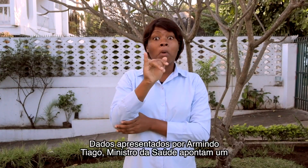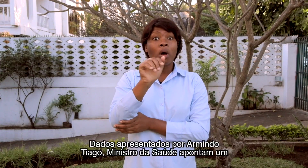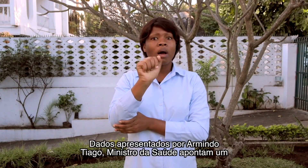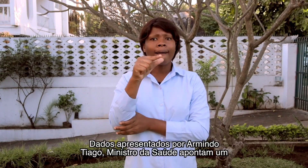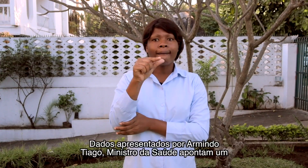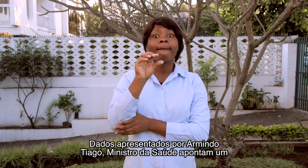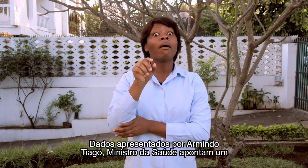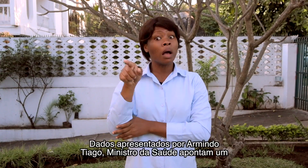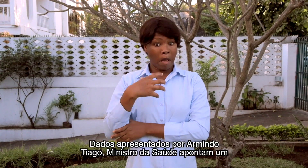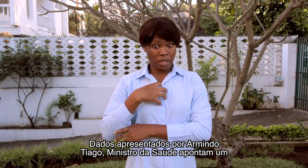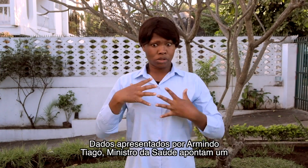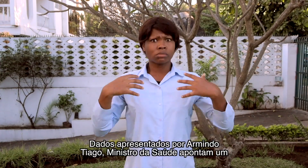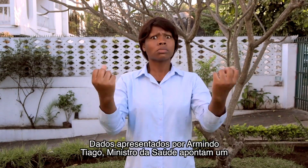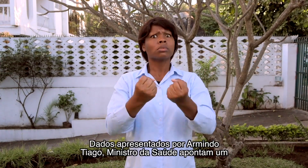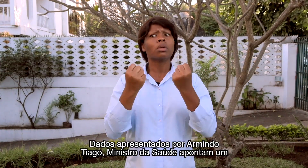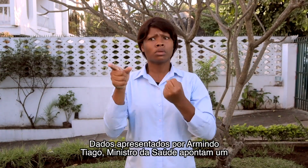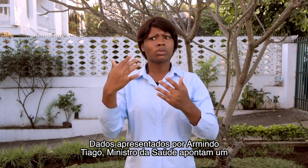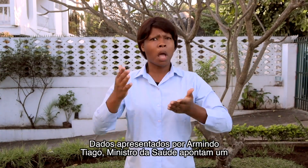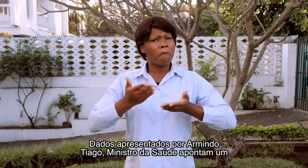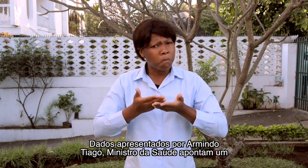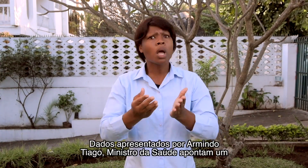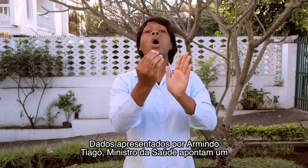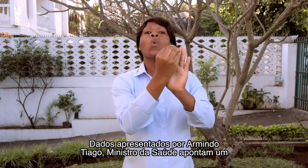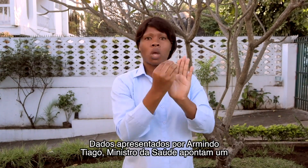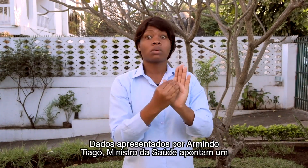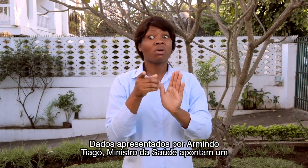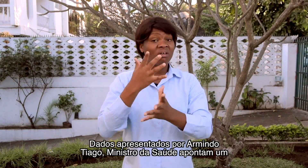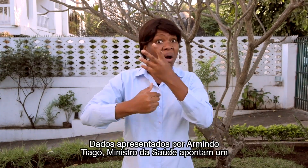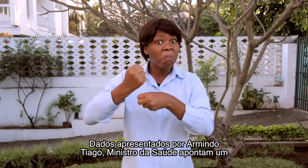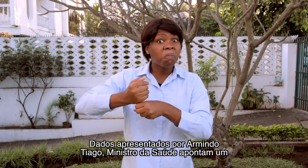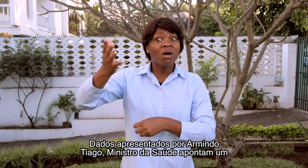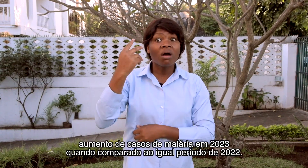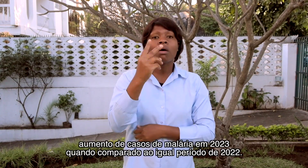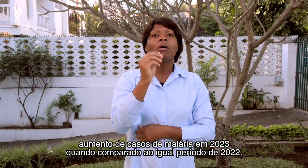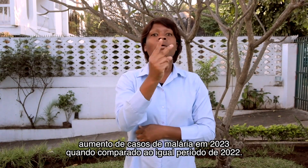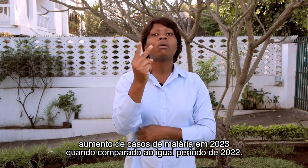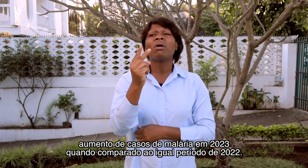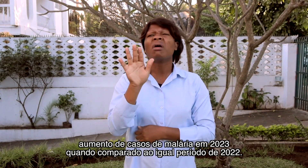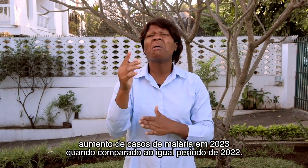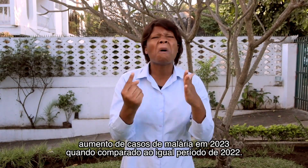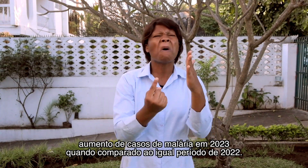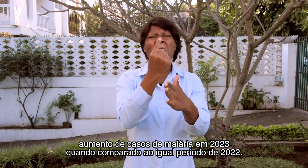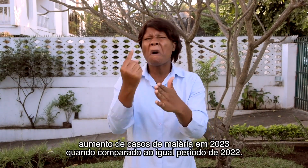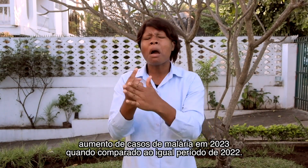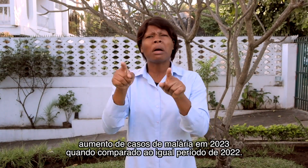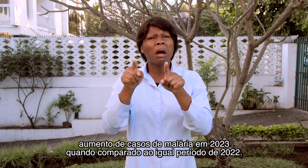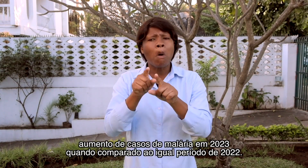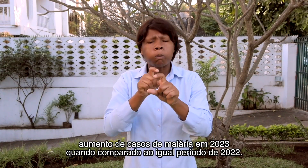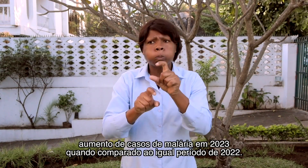Dados apresentados por Armindo Tiago, ministro da Saúde, apontam o aumento de casos de malária em 2023,